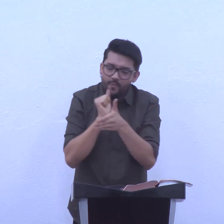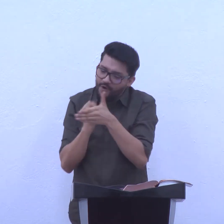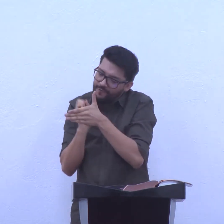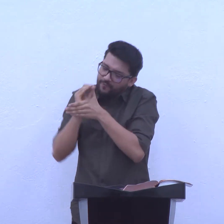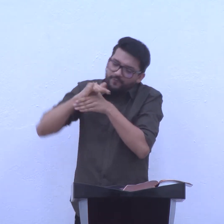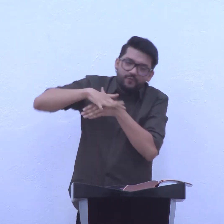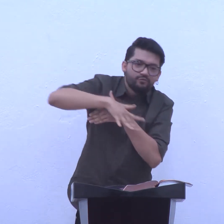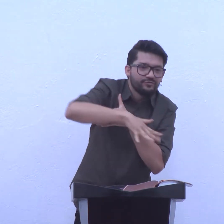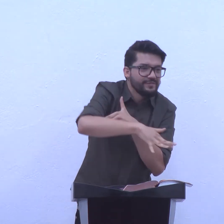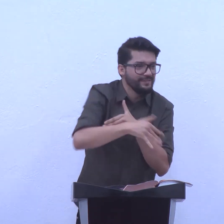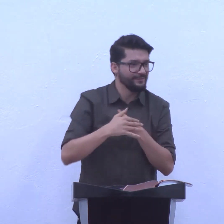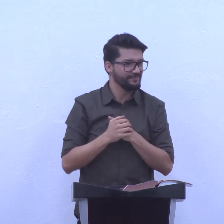de agua viva.